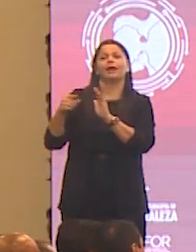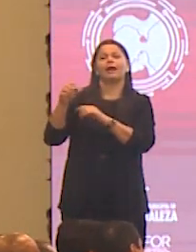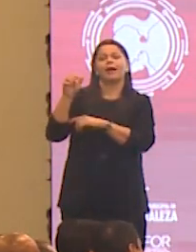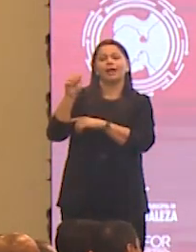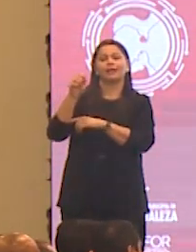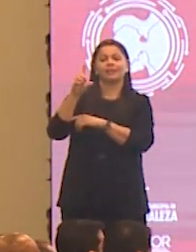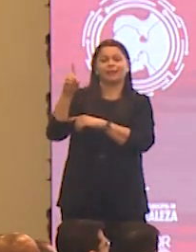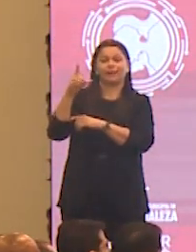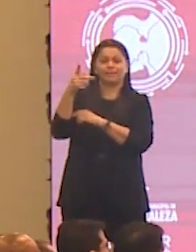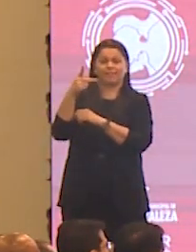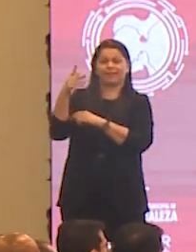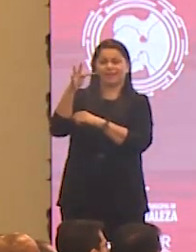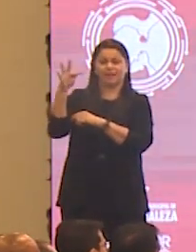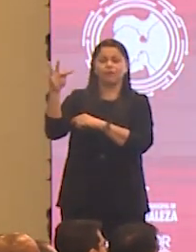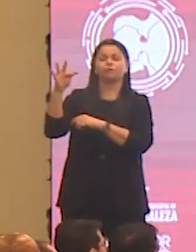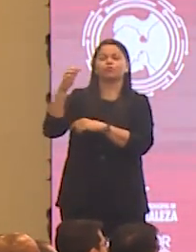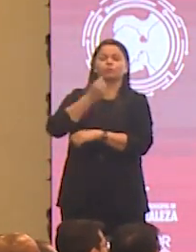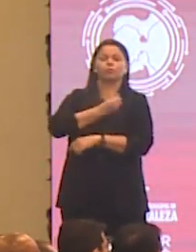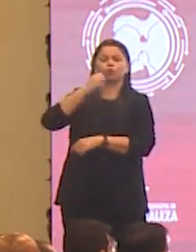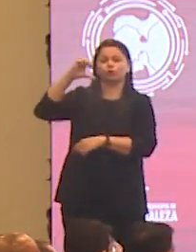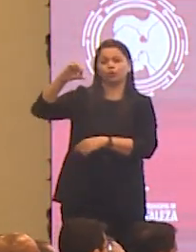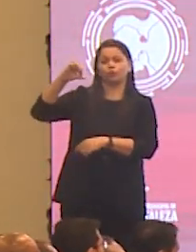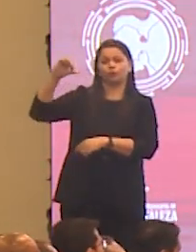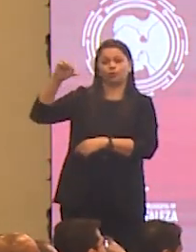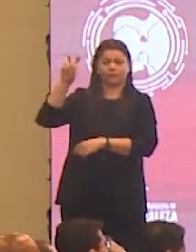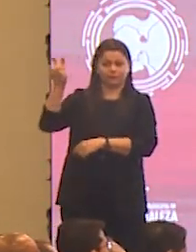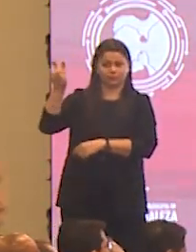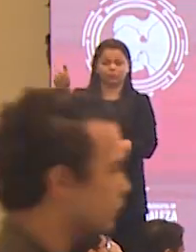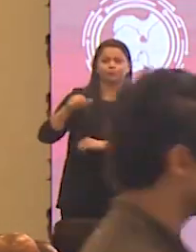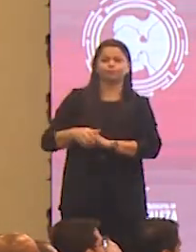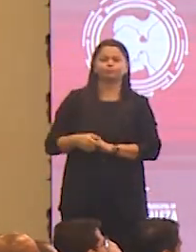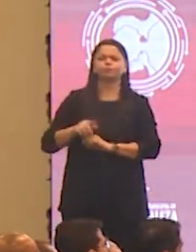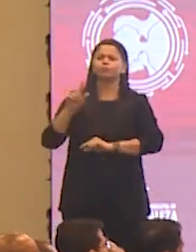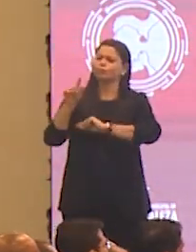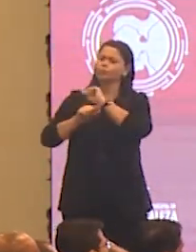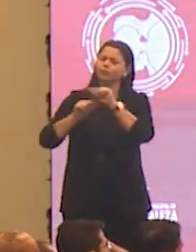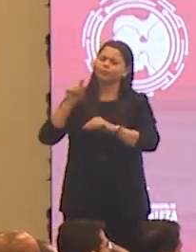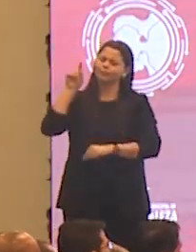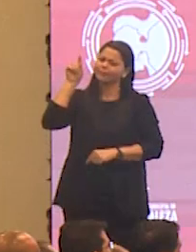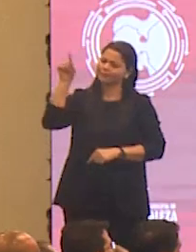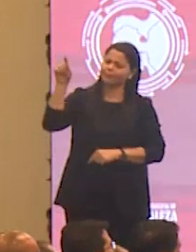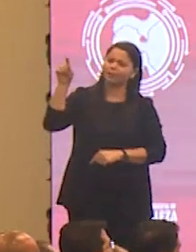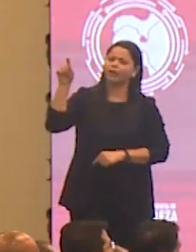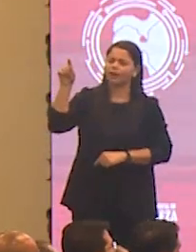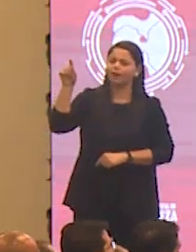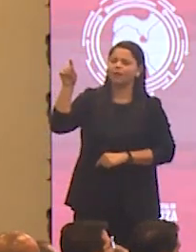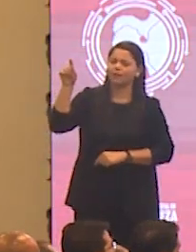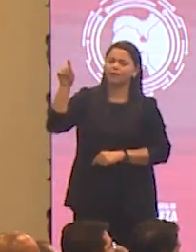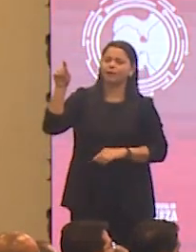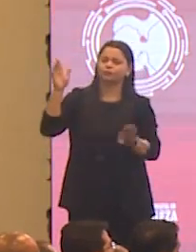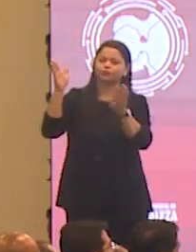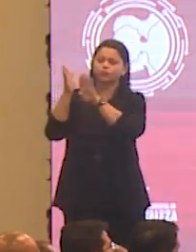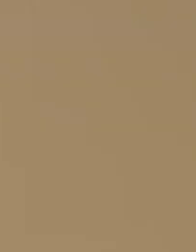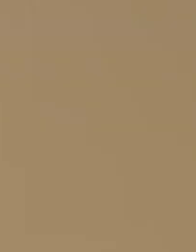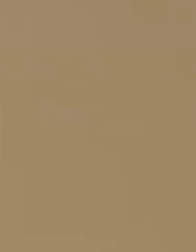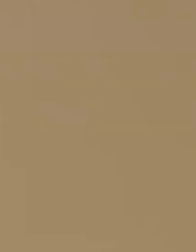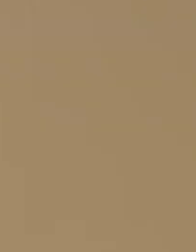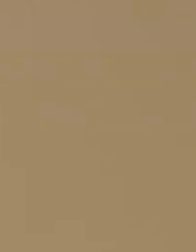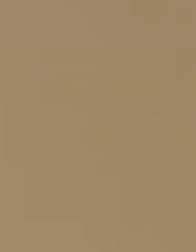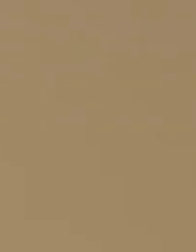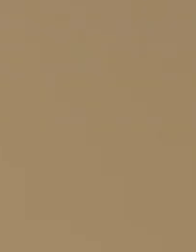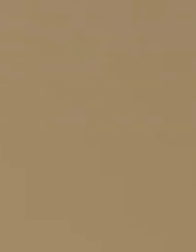DPF 995. E esse precedente do Supremo diz pela primeira vez, de modo